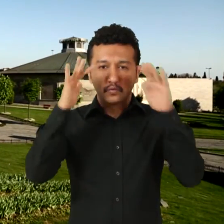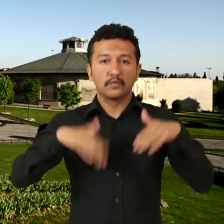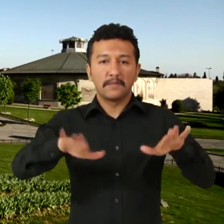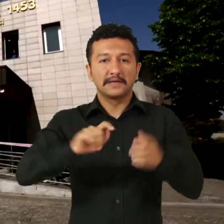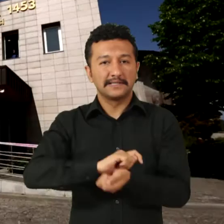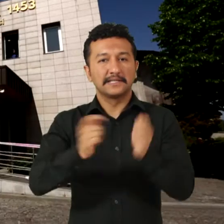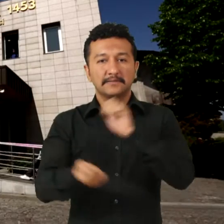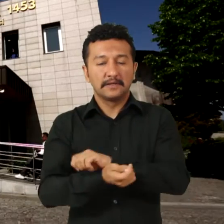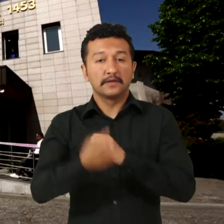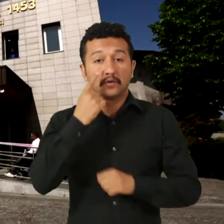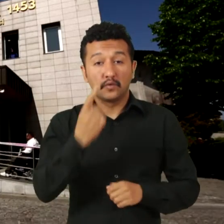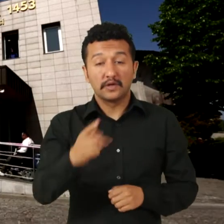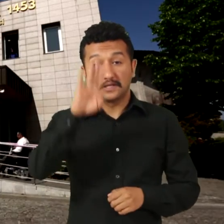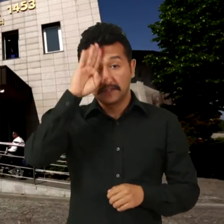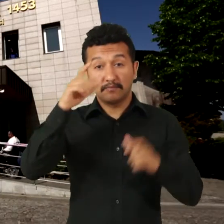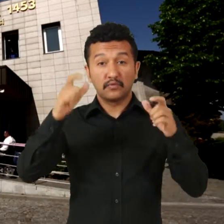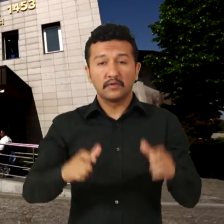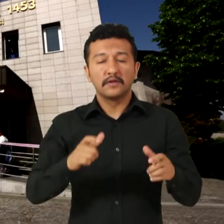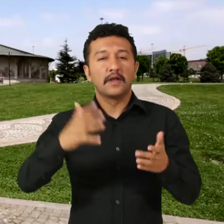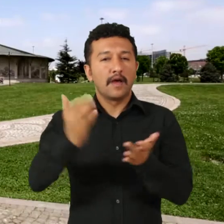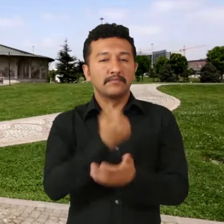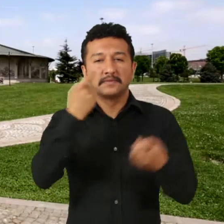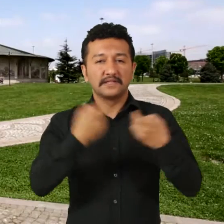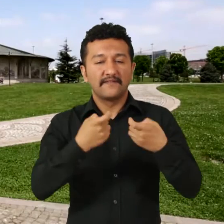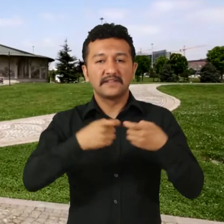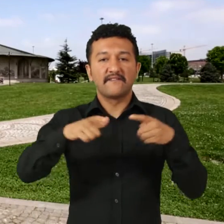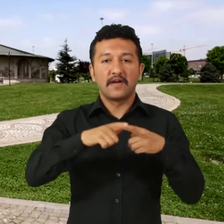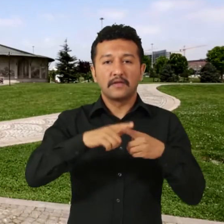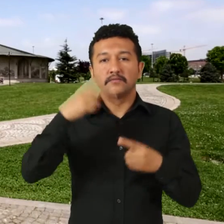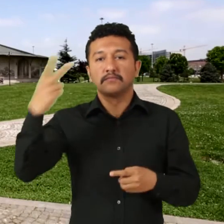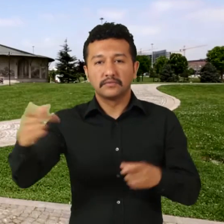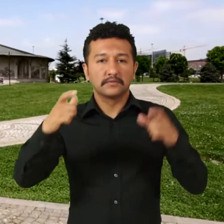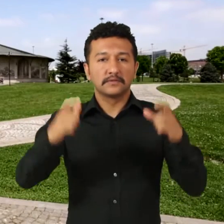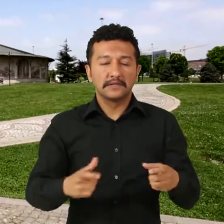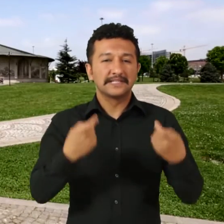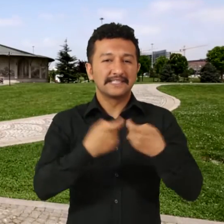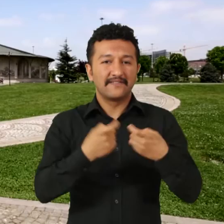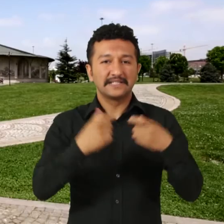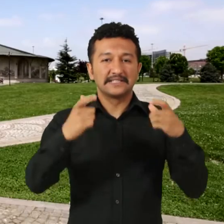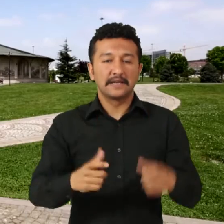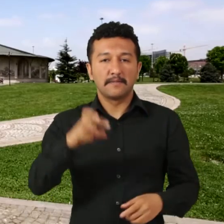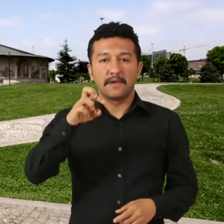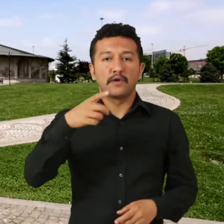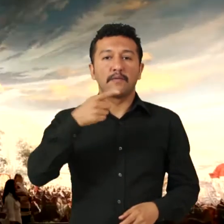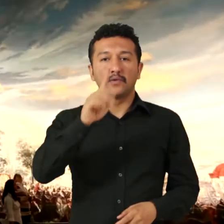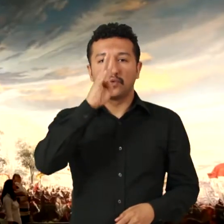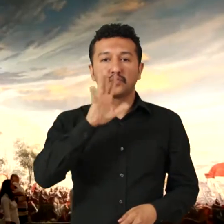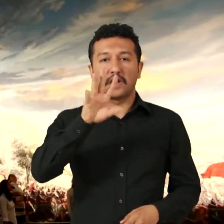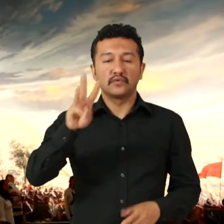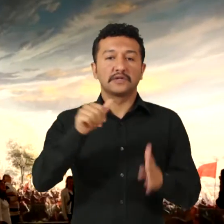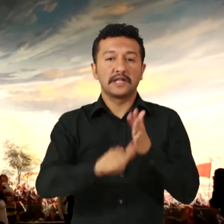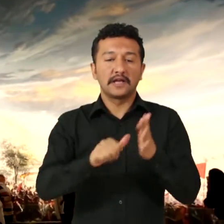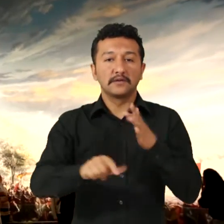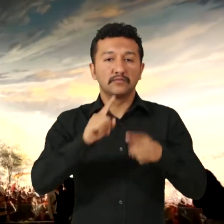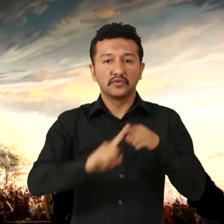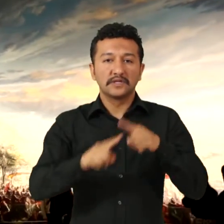dönüştürülmesi neticesinde İstanbul'un fethinde Fatih'in otağını kurduğu alana kurulan Panorama 1453 Tarih